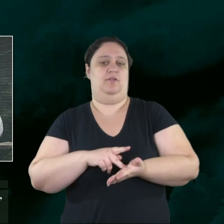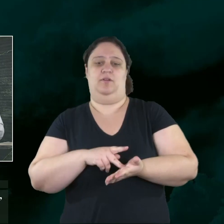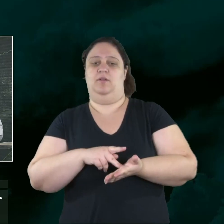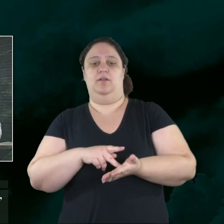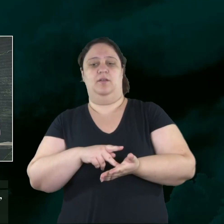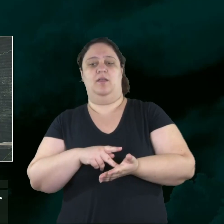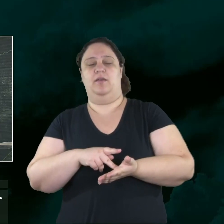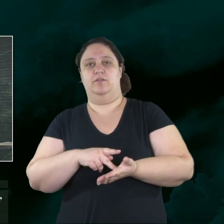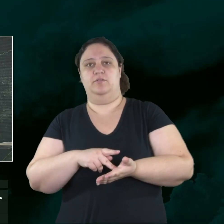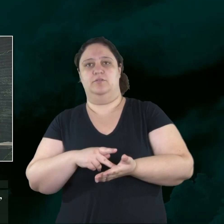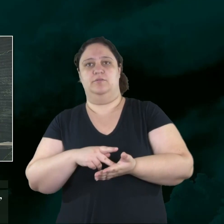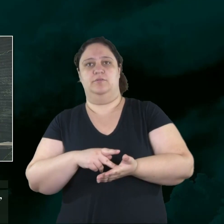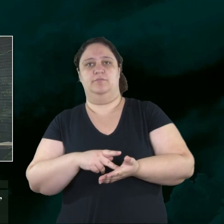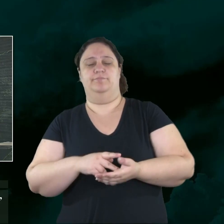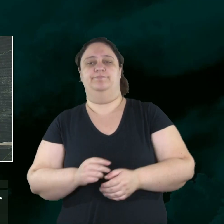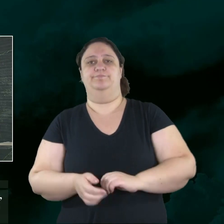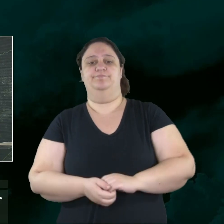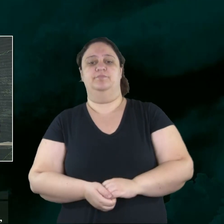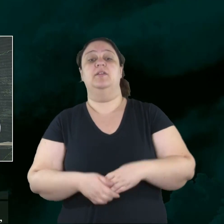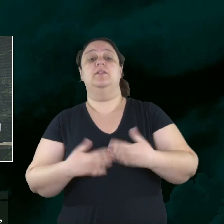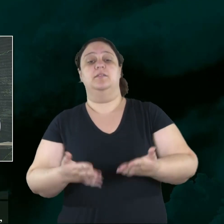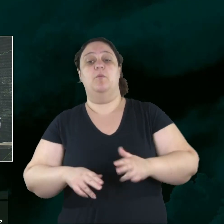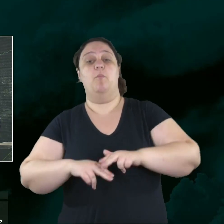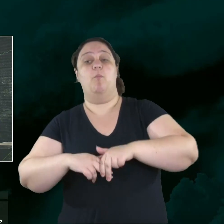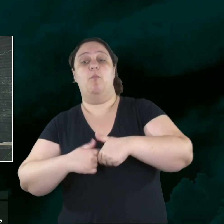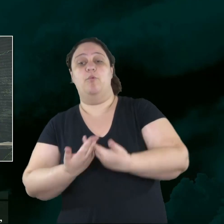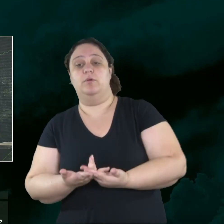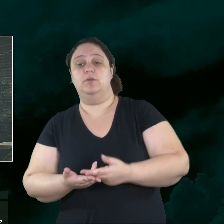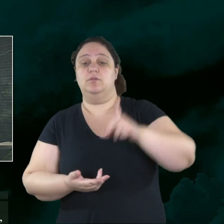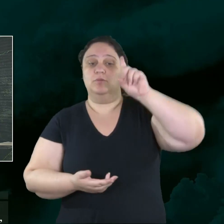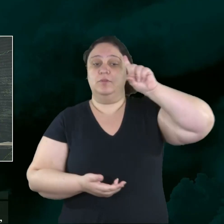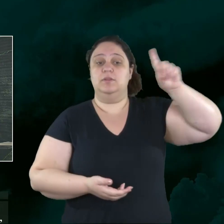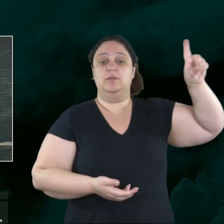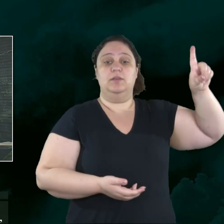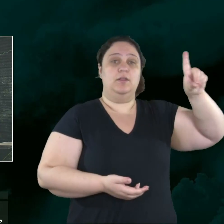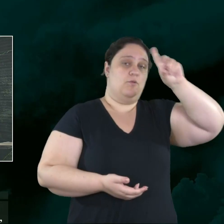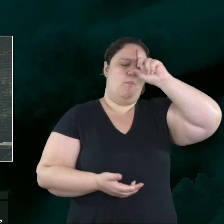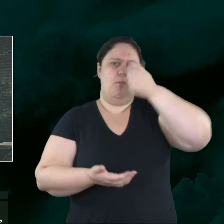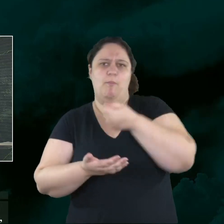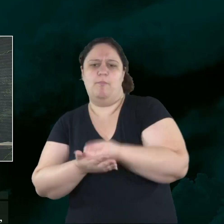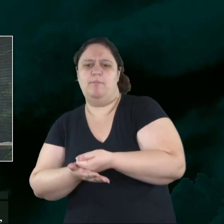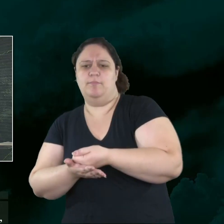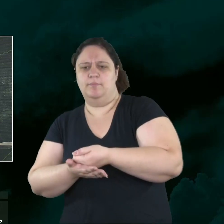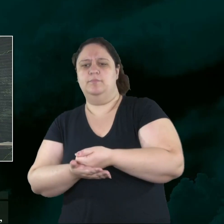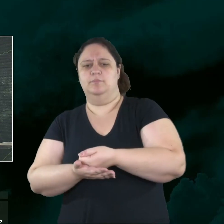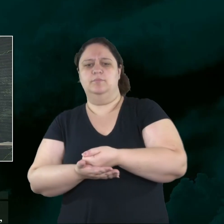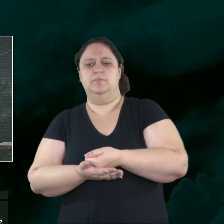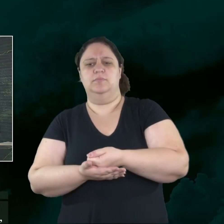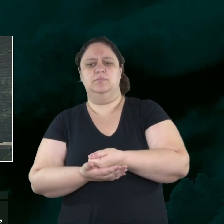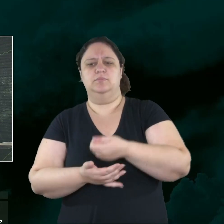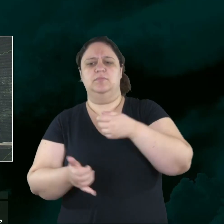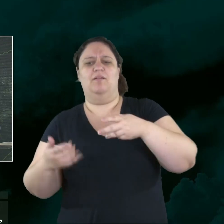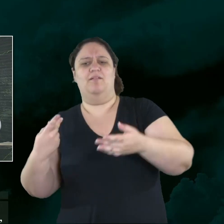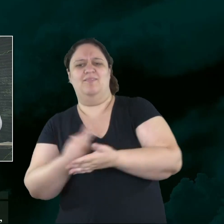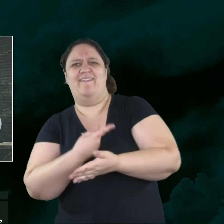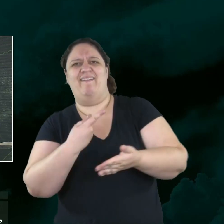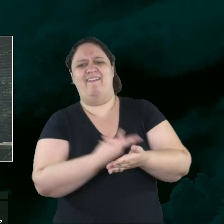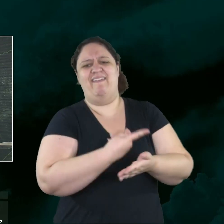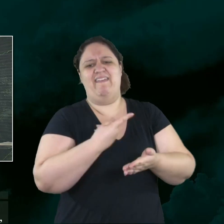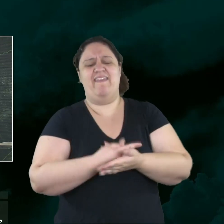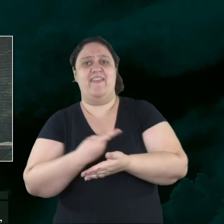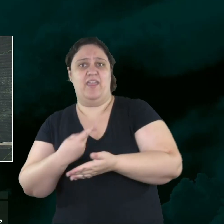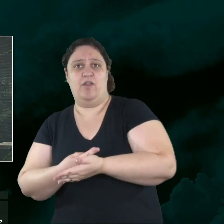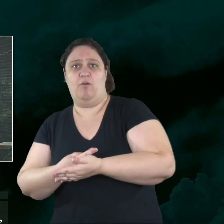serem salvos, né? Por este motivo, pois Deus lhes manda a operação do erro para darem crédito